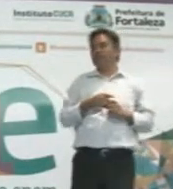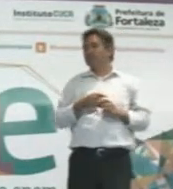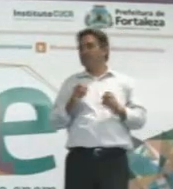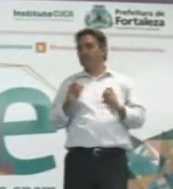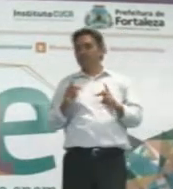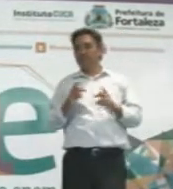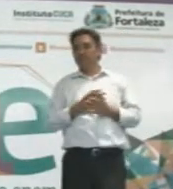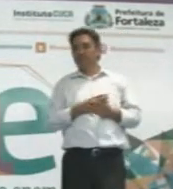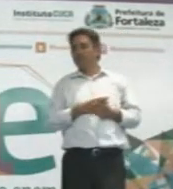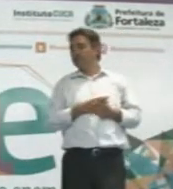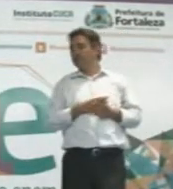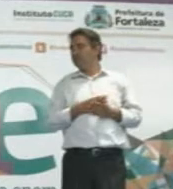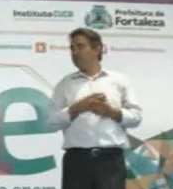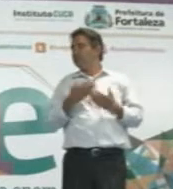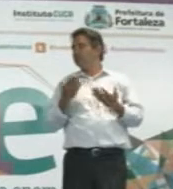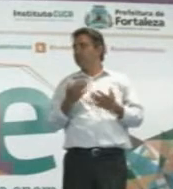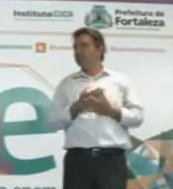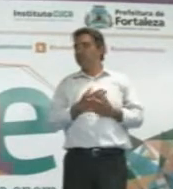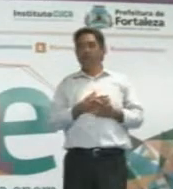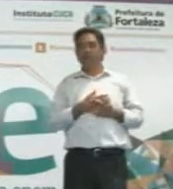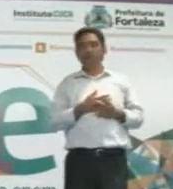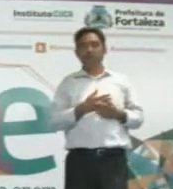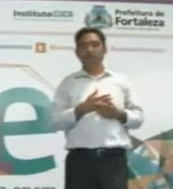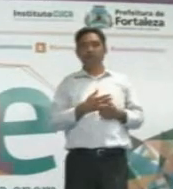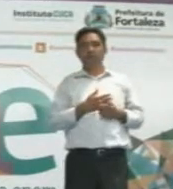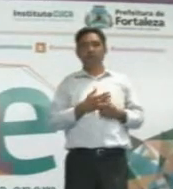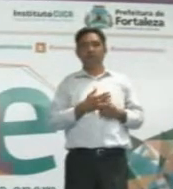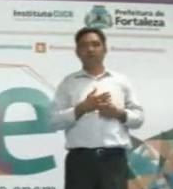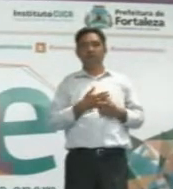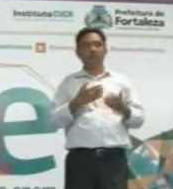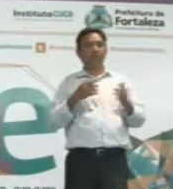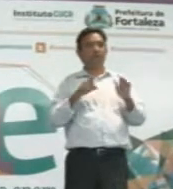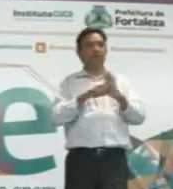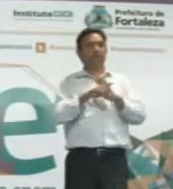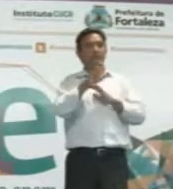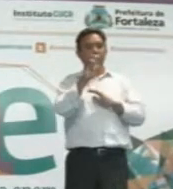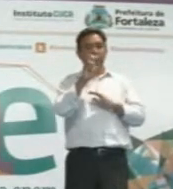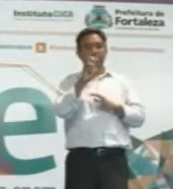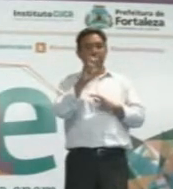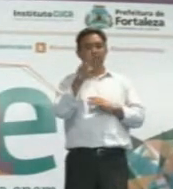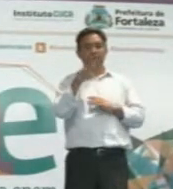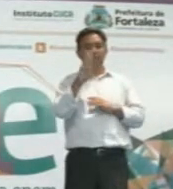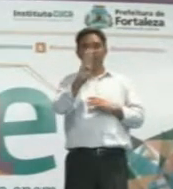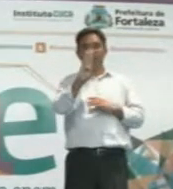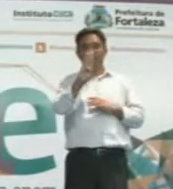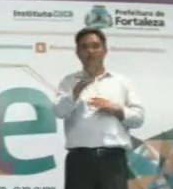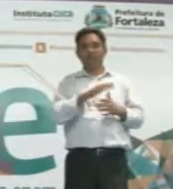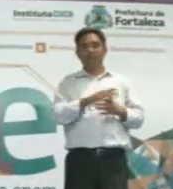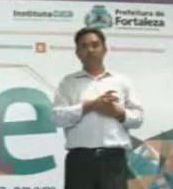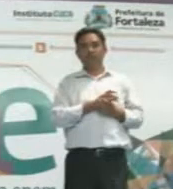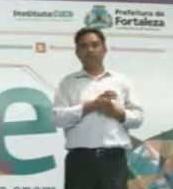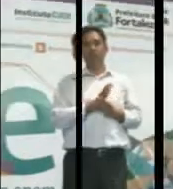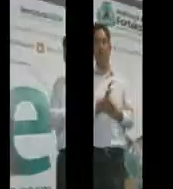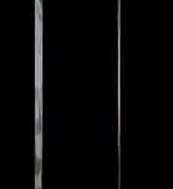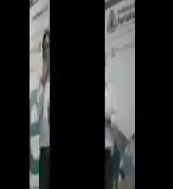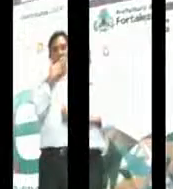Show? Então vem comigo aí, ó. Questão 5, então marca o item B de B,